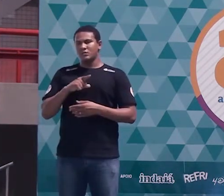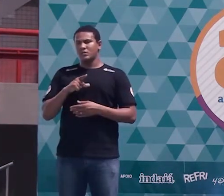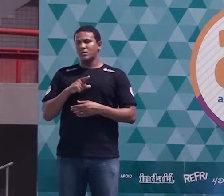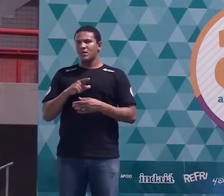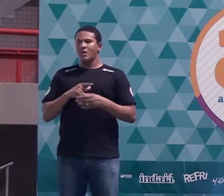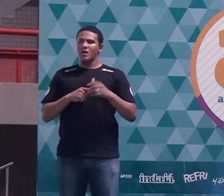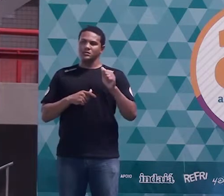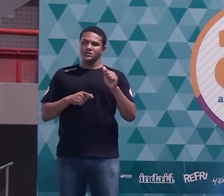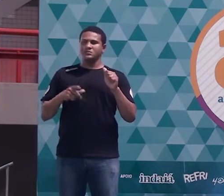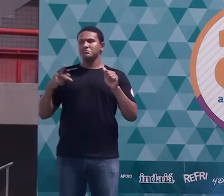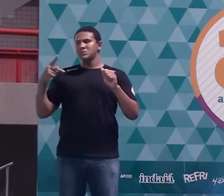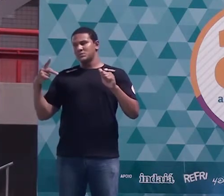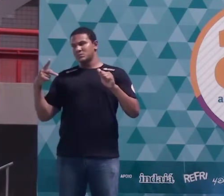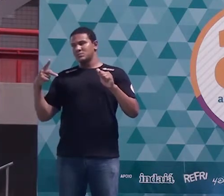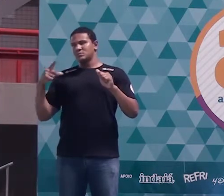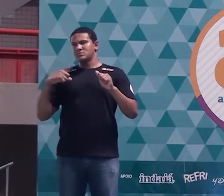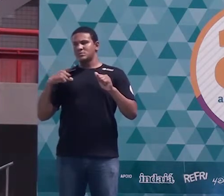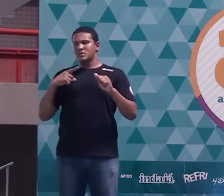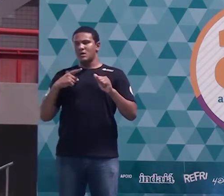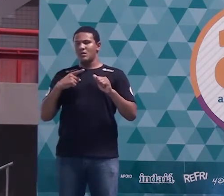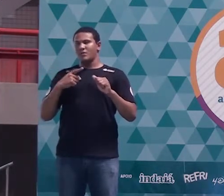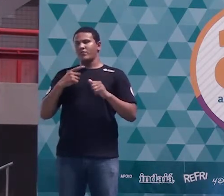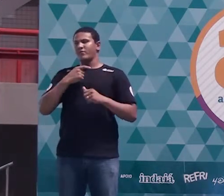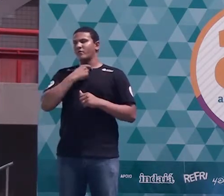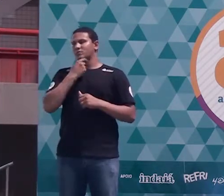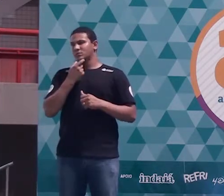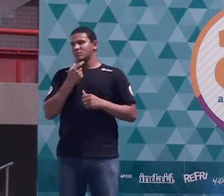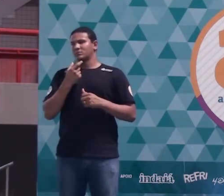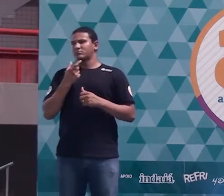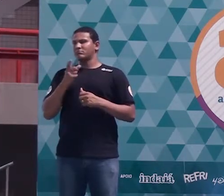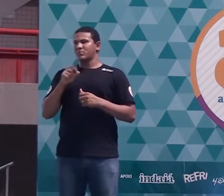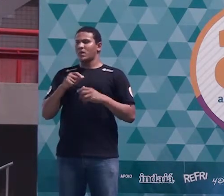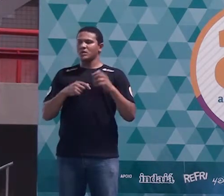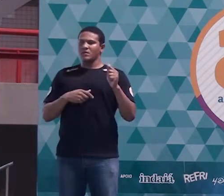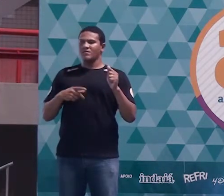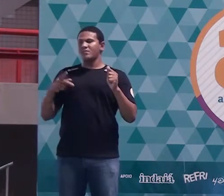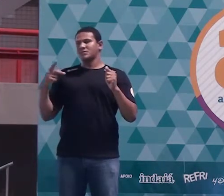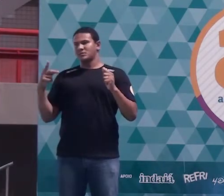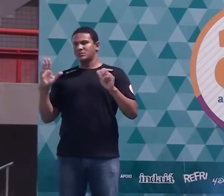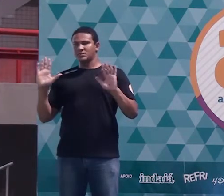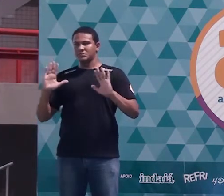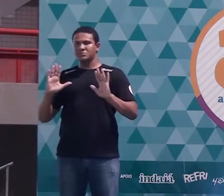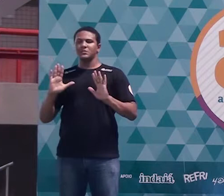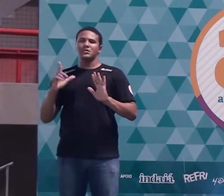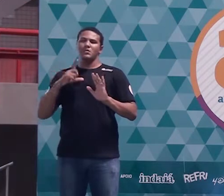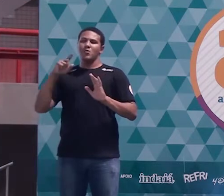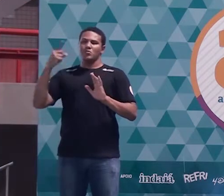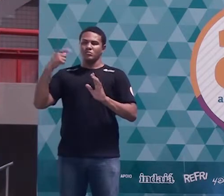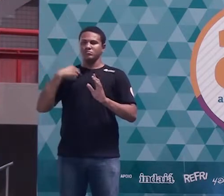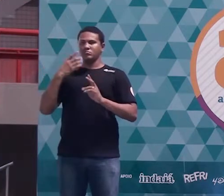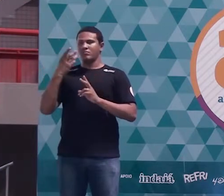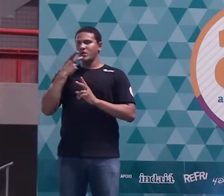voz passiva. Quando a gente tiver uma aula só sobre ambiguidade, nós vamos falar desses recursos.